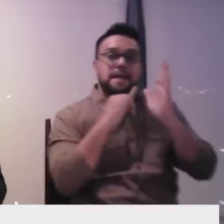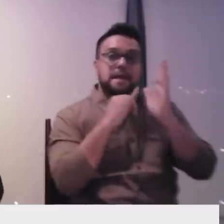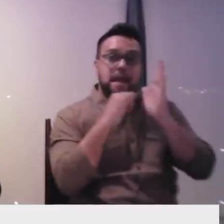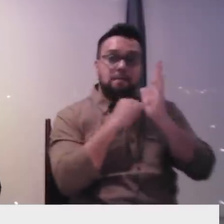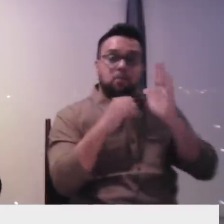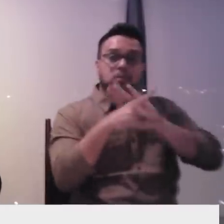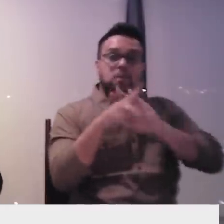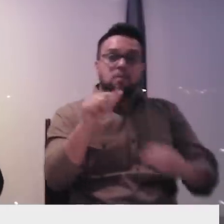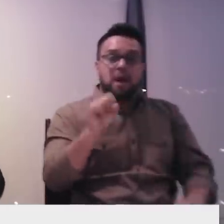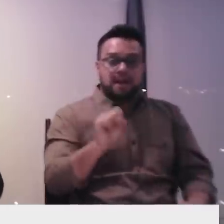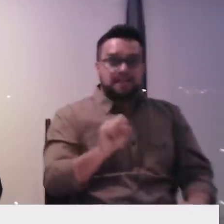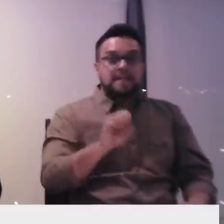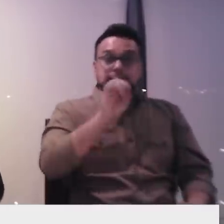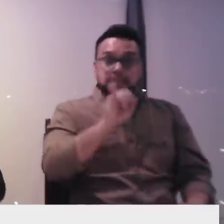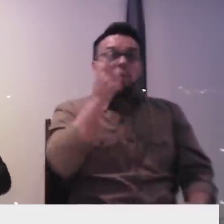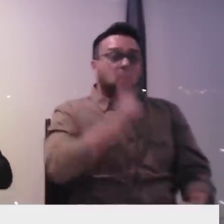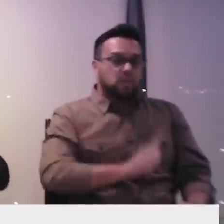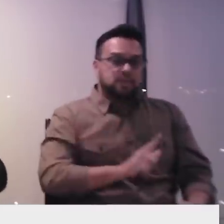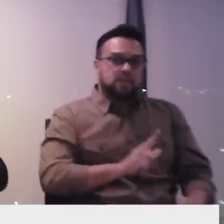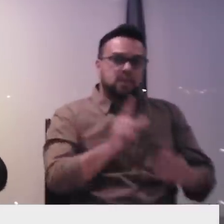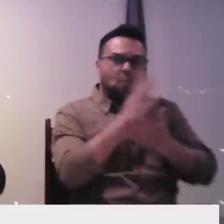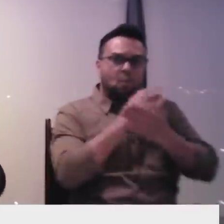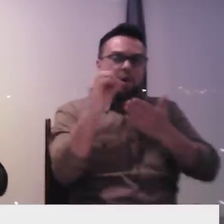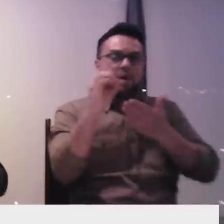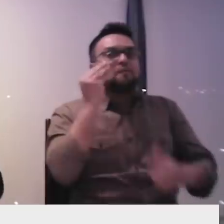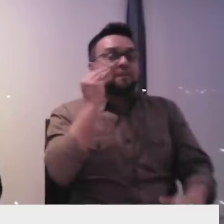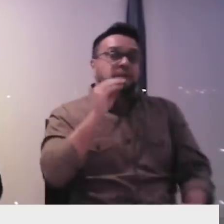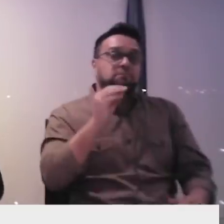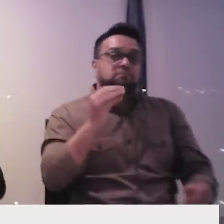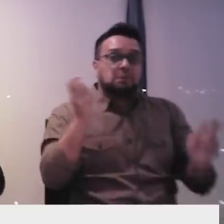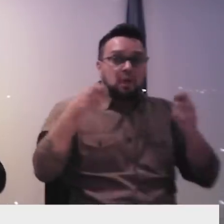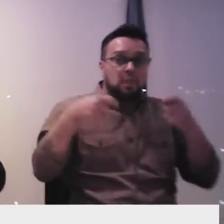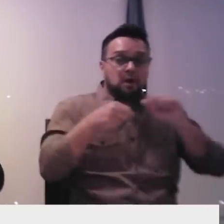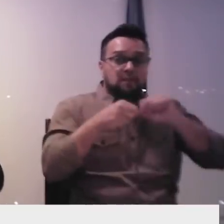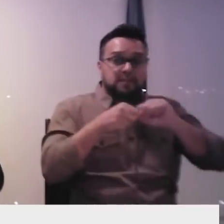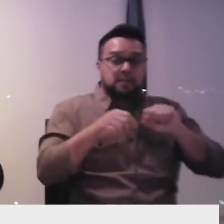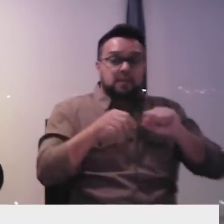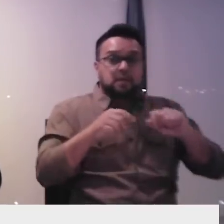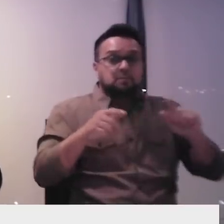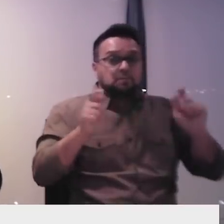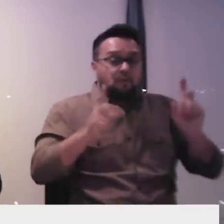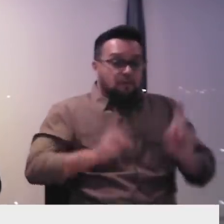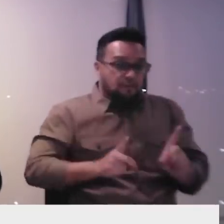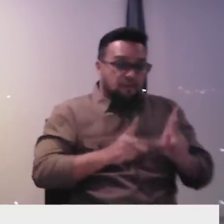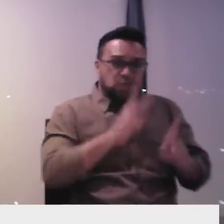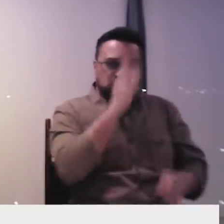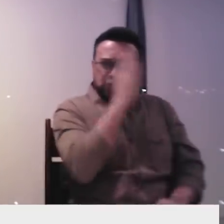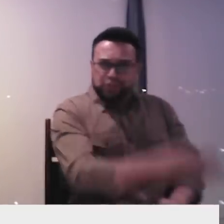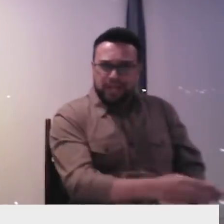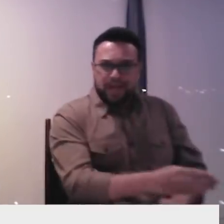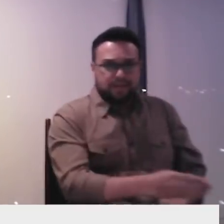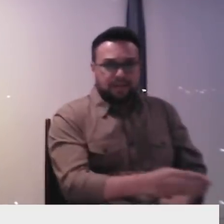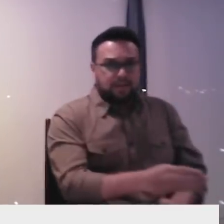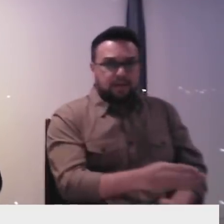cozinha. Se isso vier a acontecer, nós vamos ver o que nós podemos fazer de modo que se permita a venda direta do botijão de